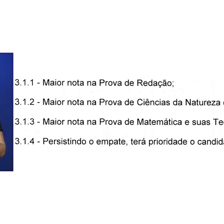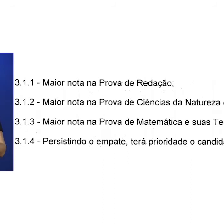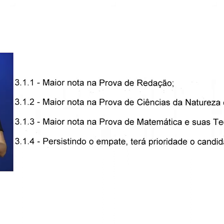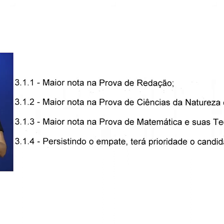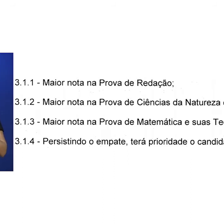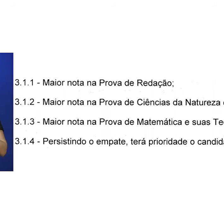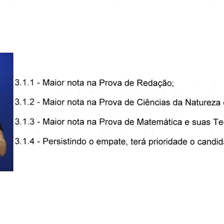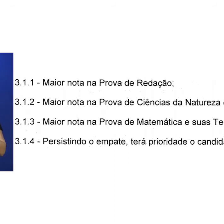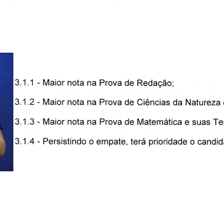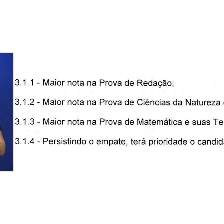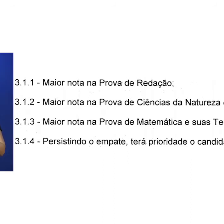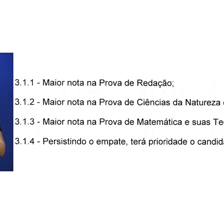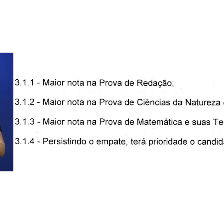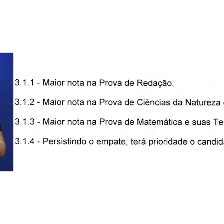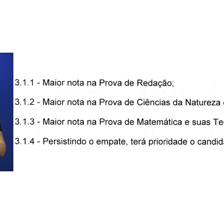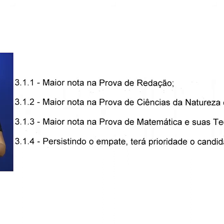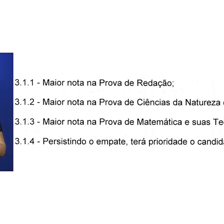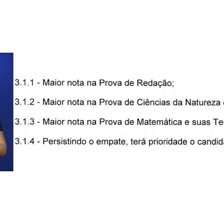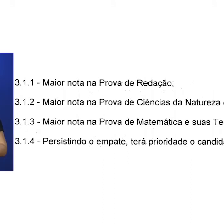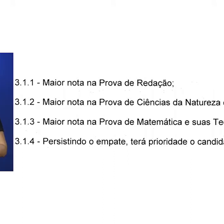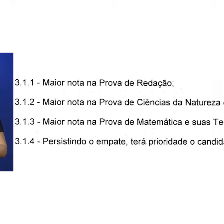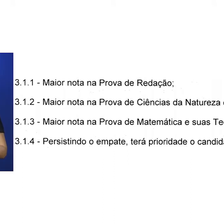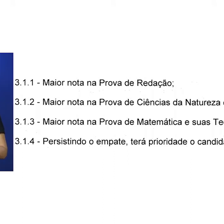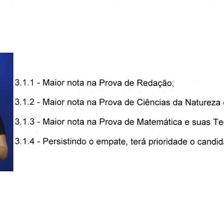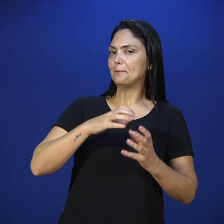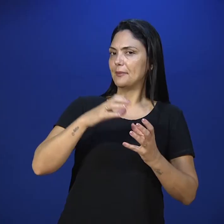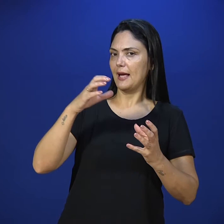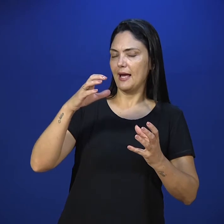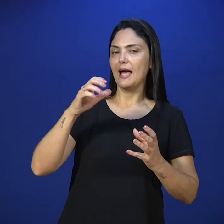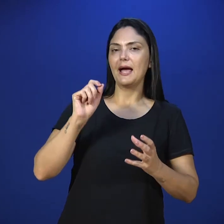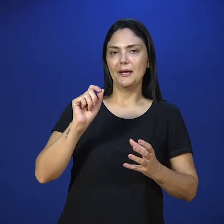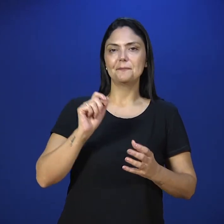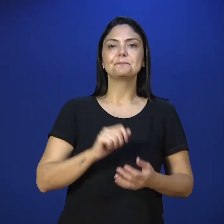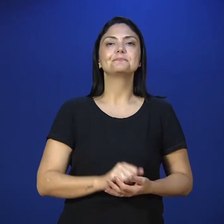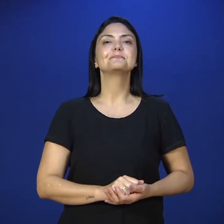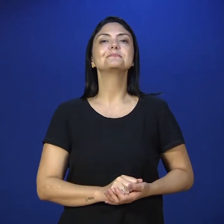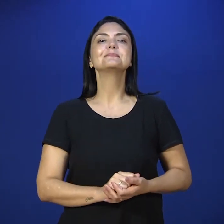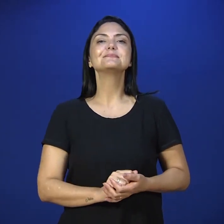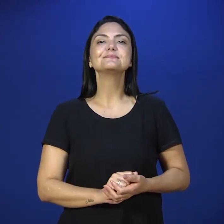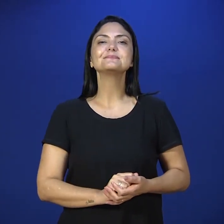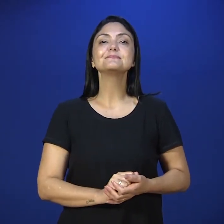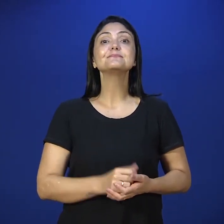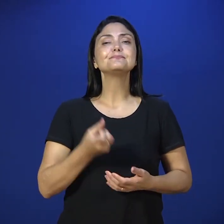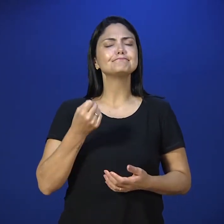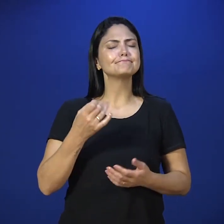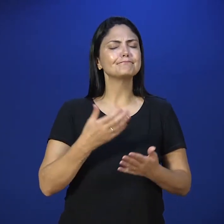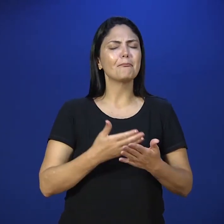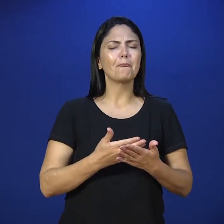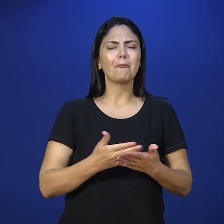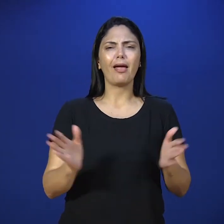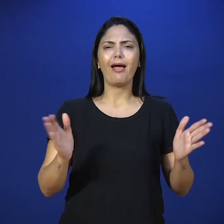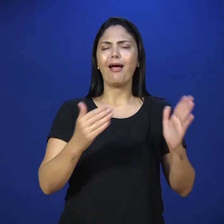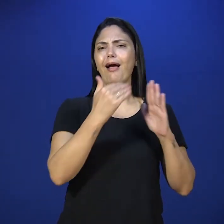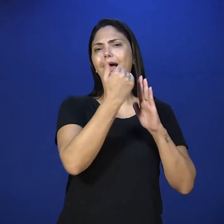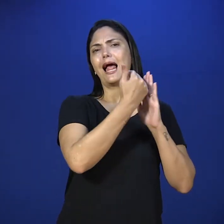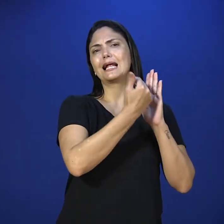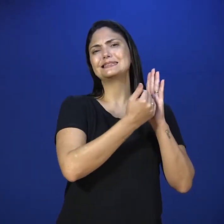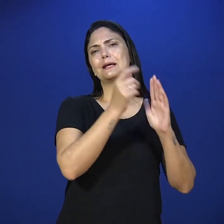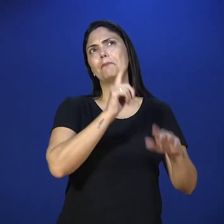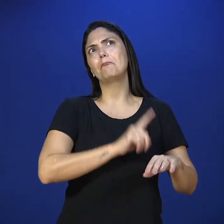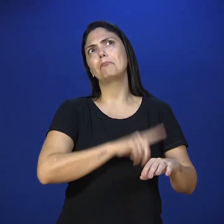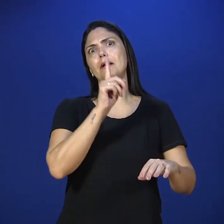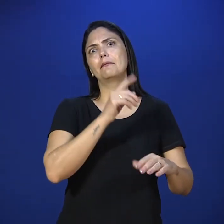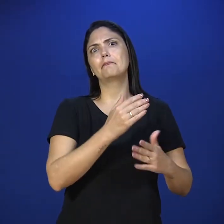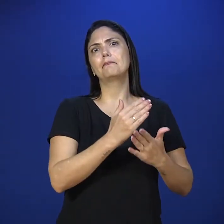terá prioridade o candidato com mais idade. 4. Será desclassificado automaticamente